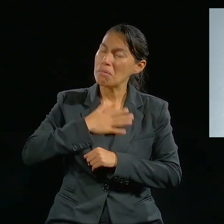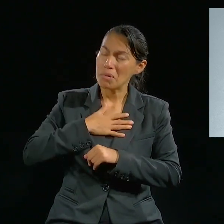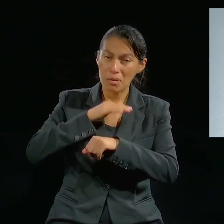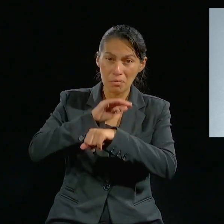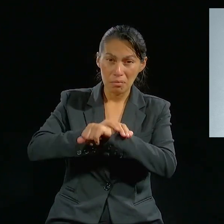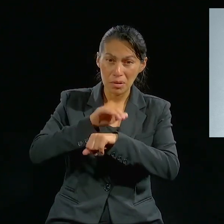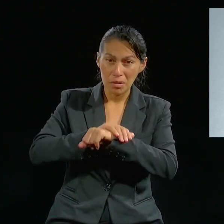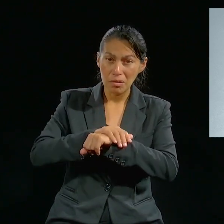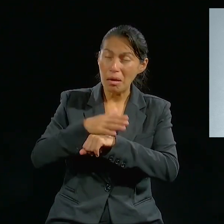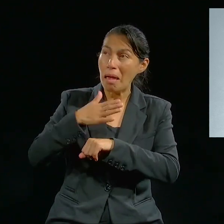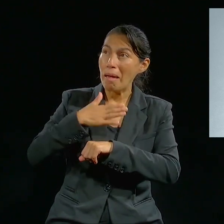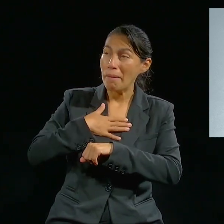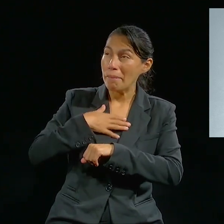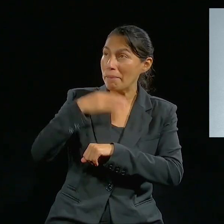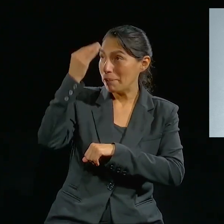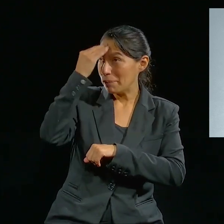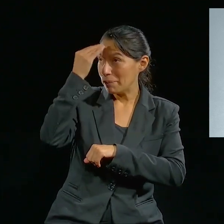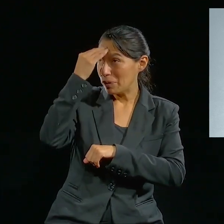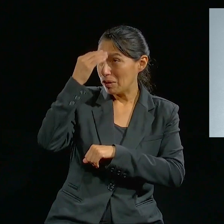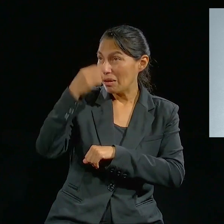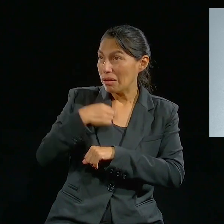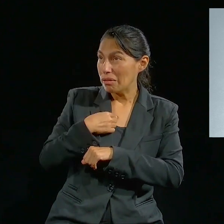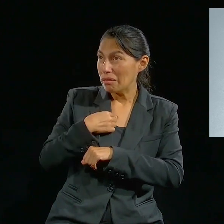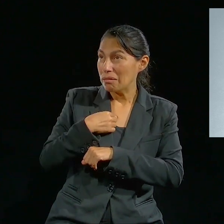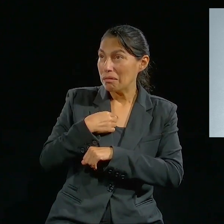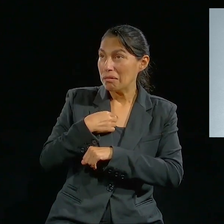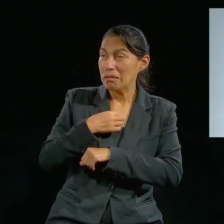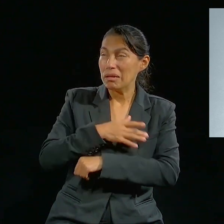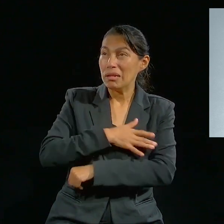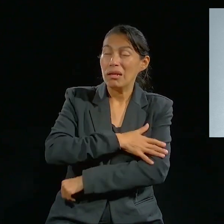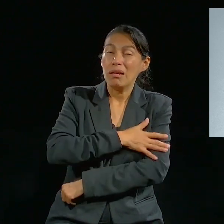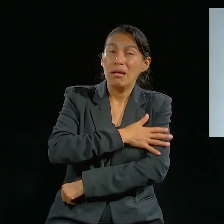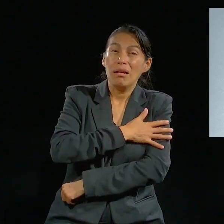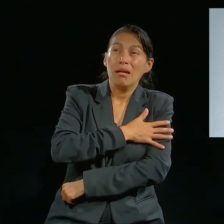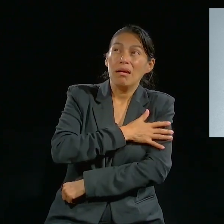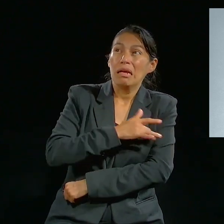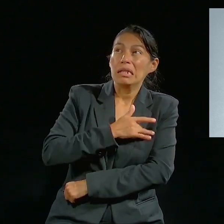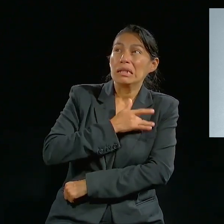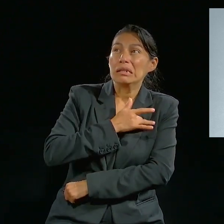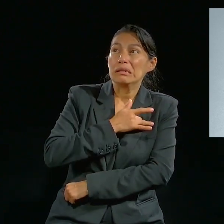conoce y que no podemos mentirle de nuestras emociones.